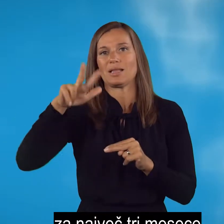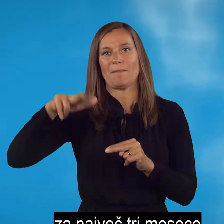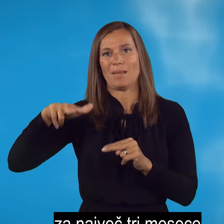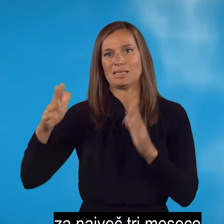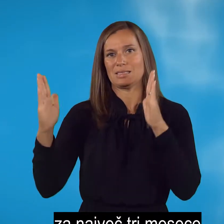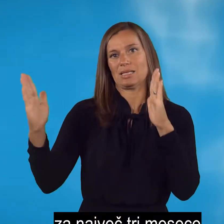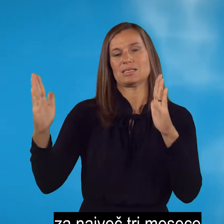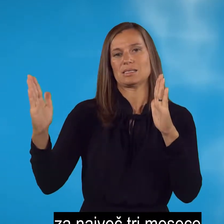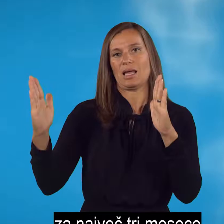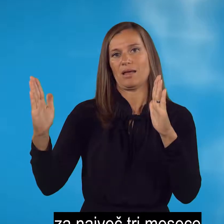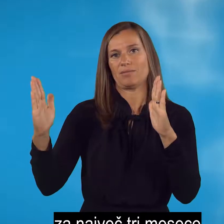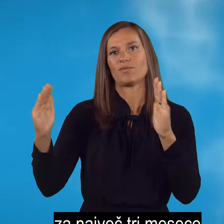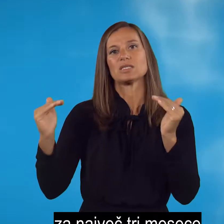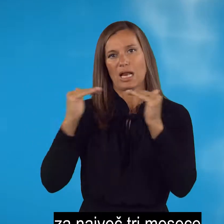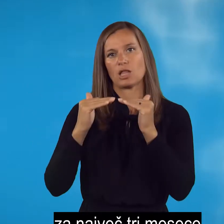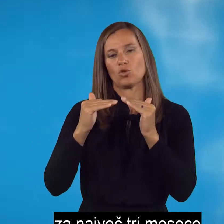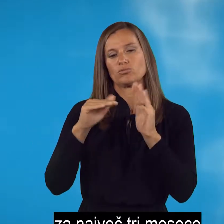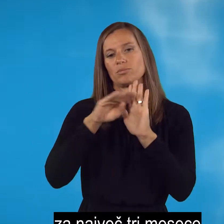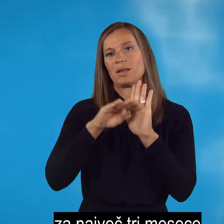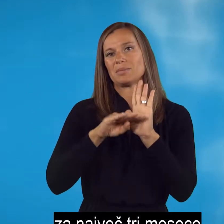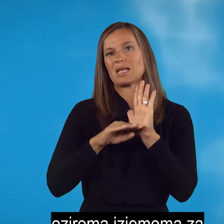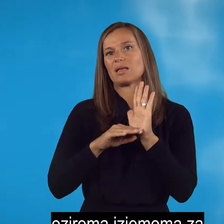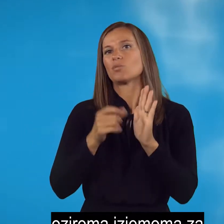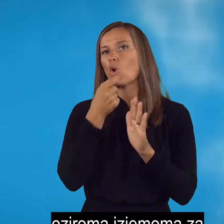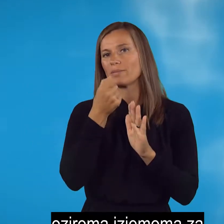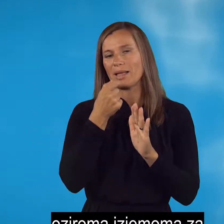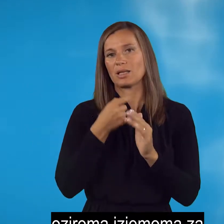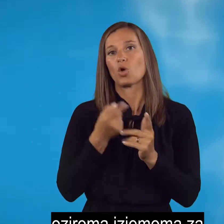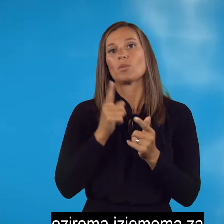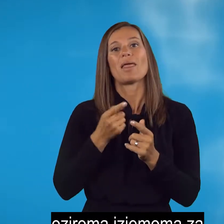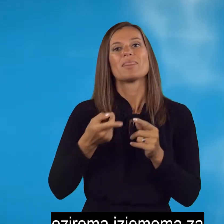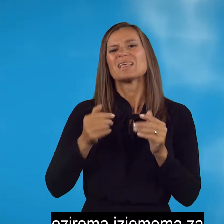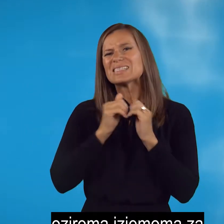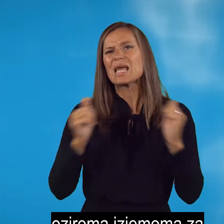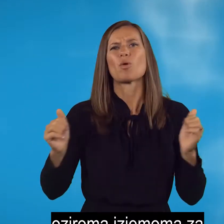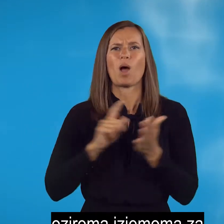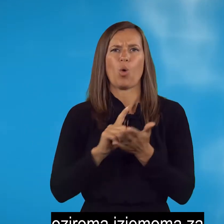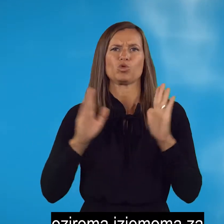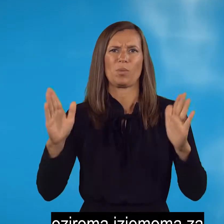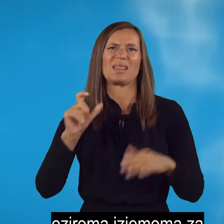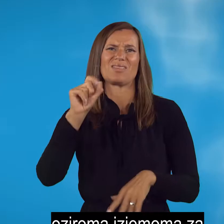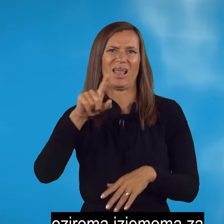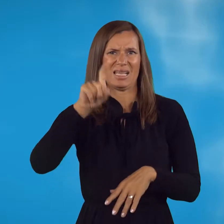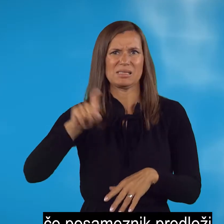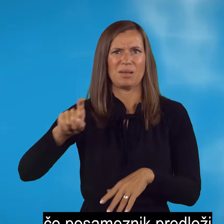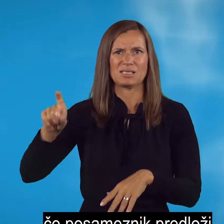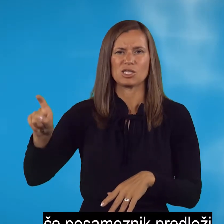skladno s predpisanim odmerjanjem oziroma izjemoma za obdobje do 12 mesecev, če posameznik